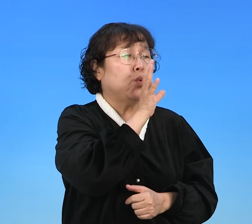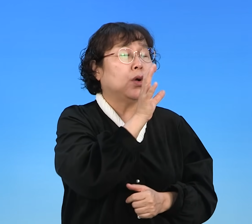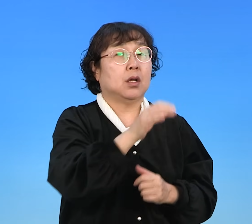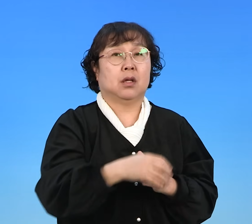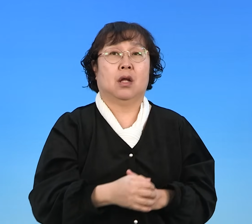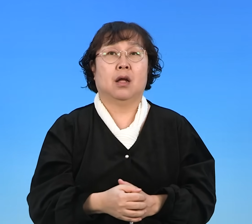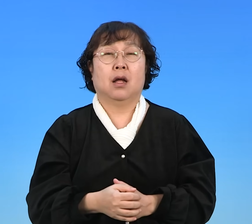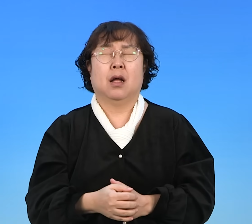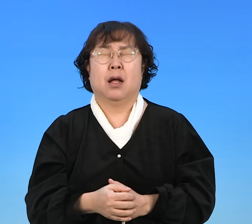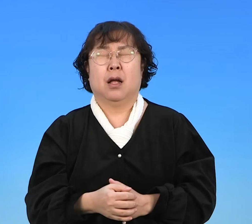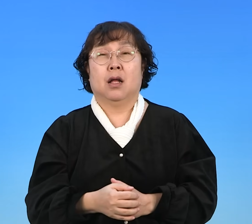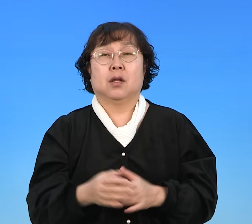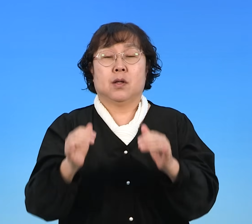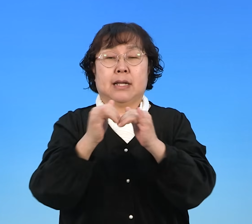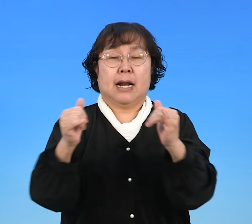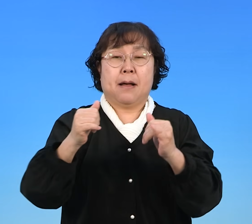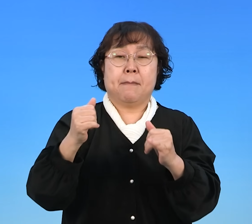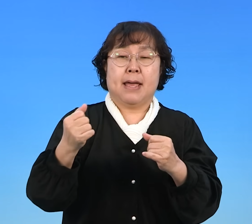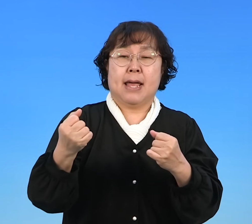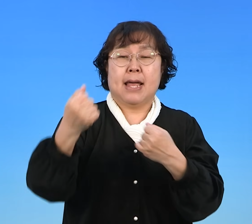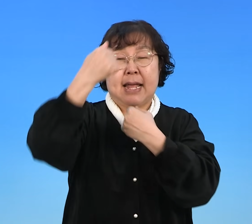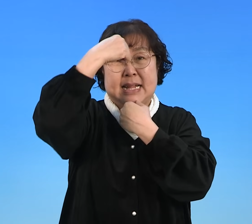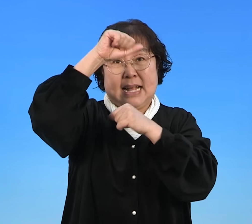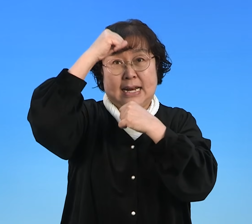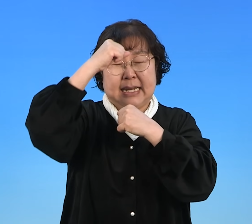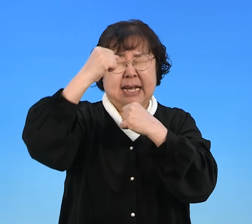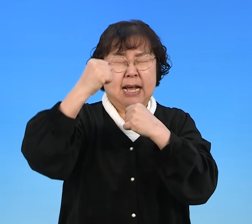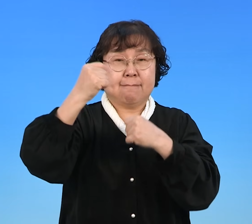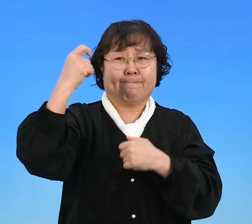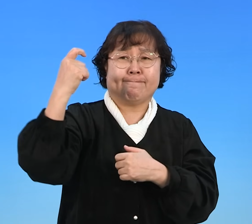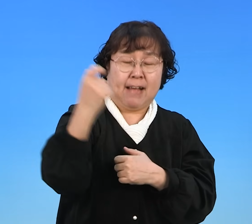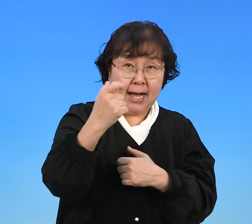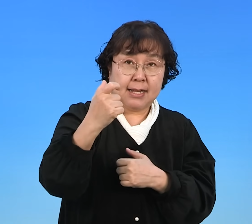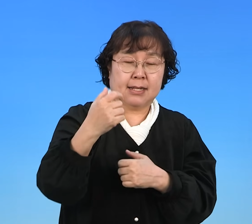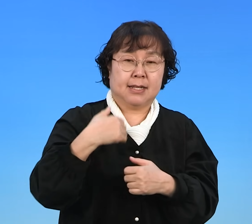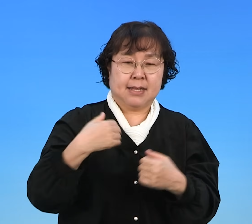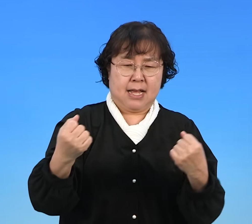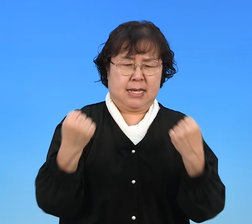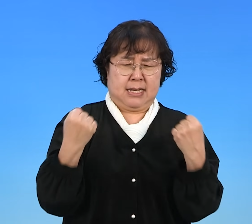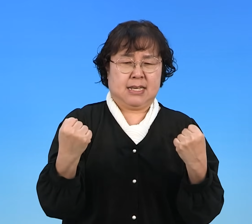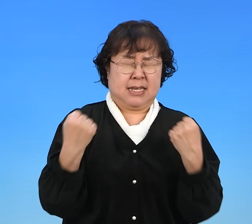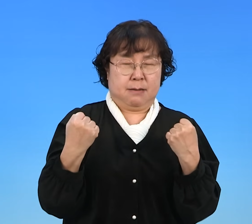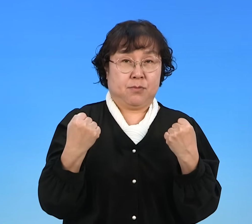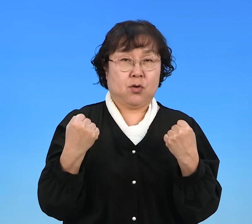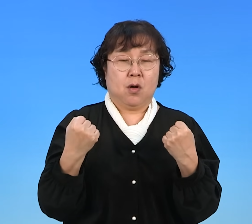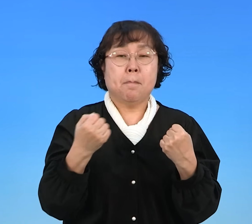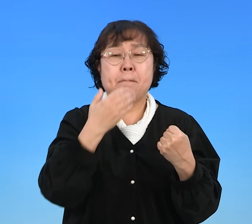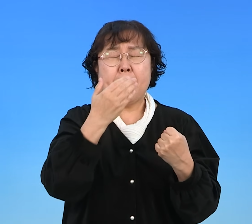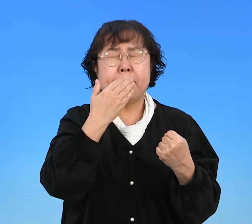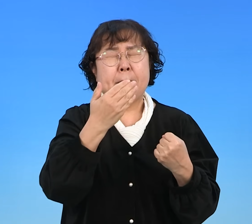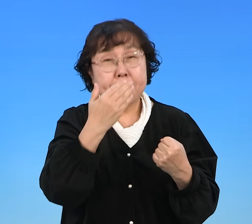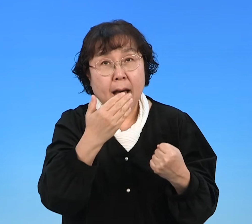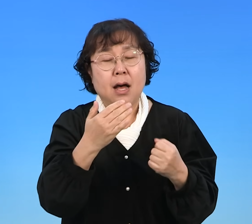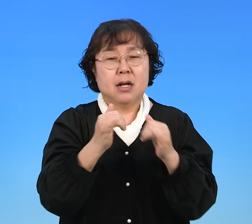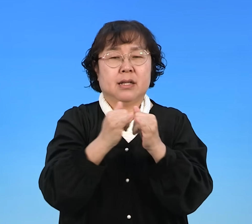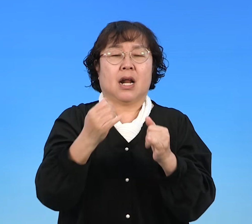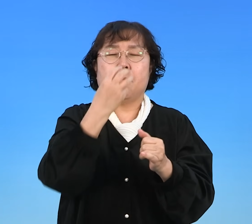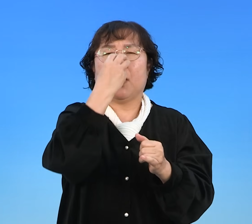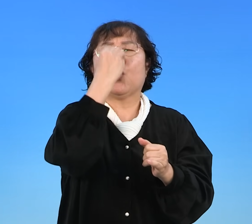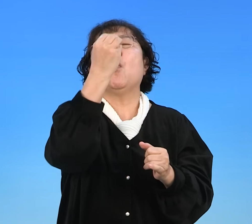사람의 다리가 억세다. 이 표현은 내 힘으로 나 이룰 수 있어, 이런 교만을 상징하는 표현이라고